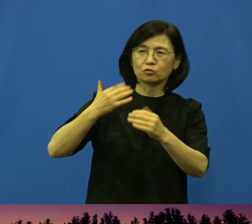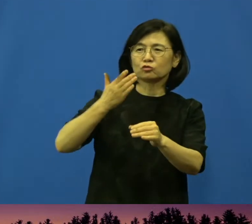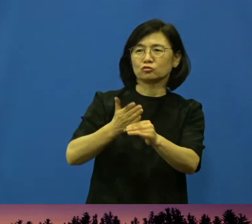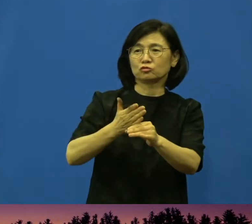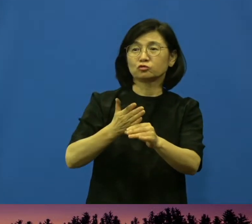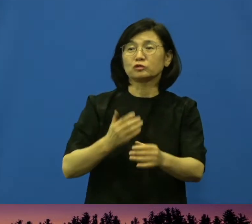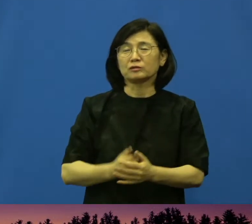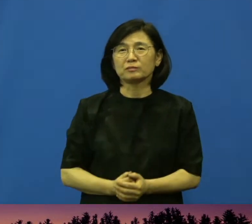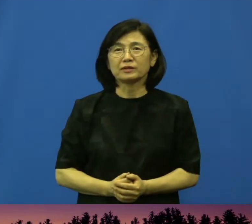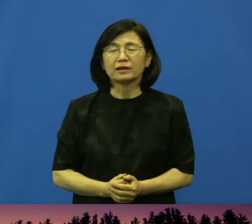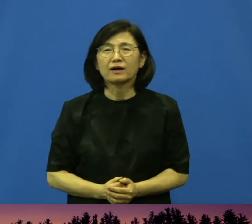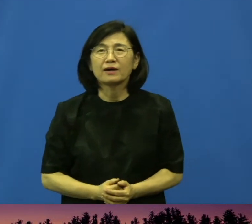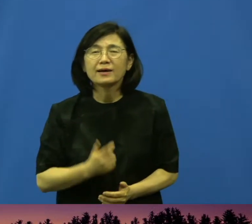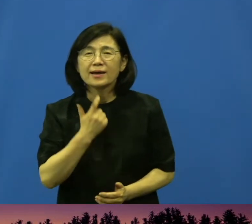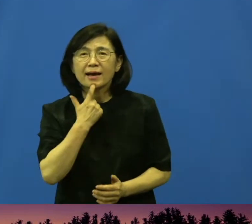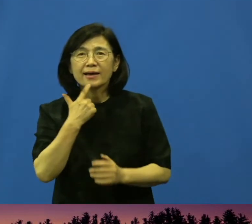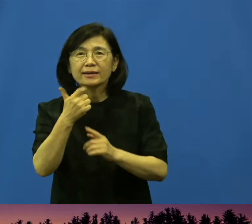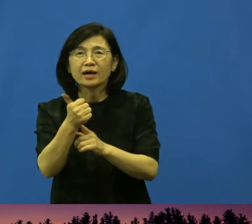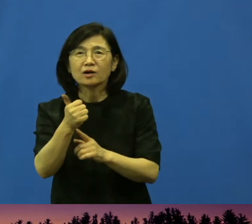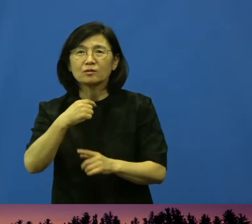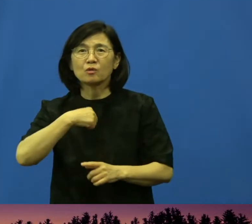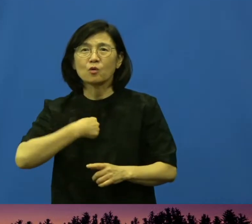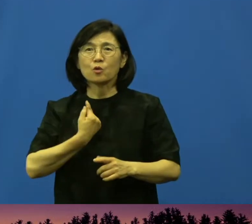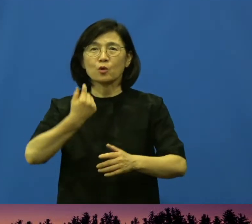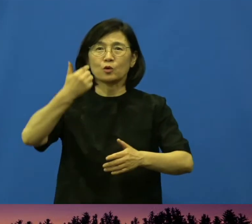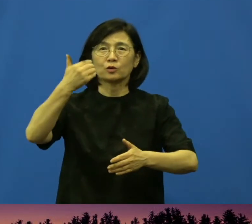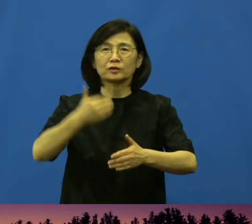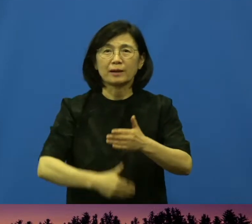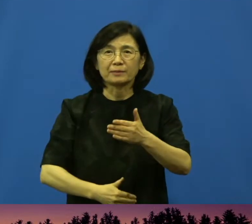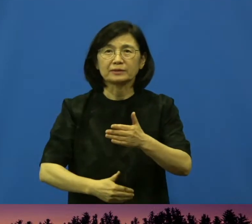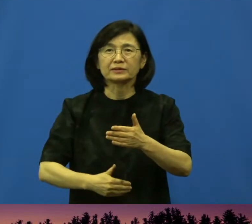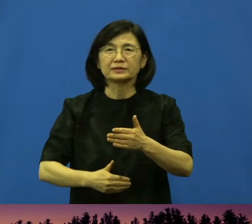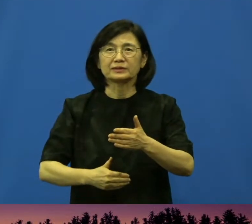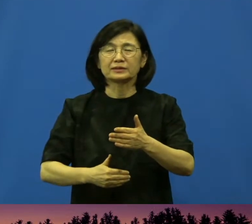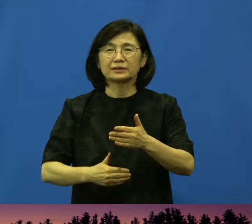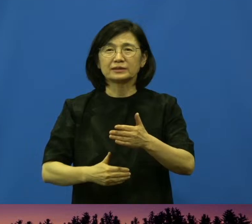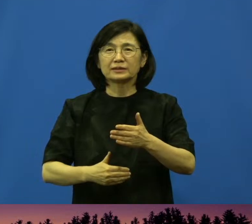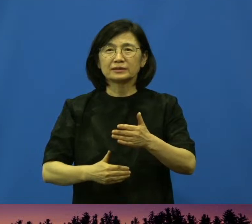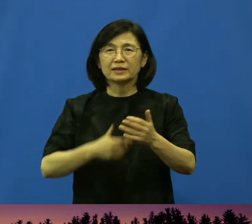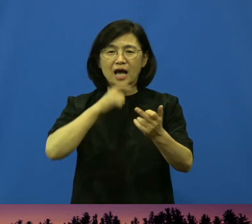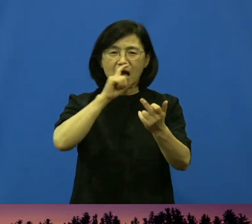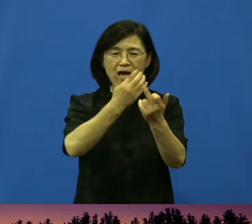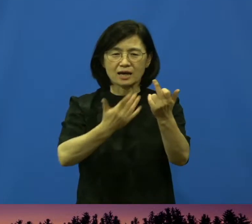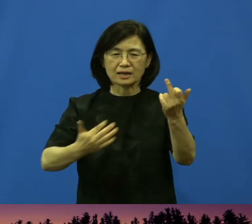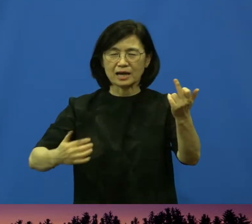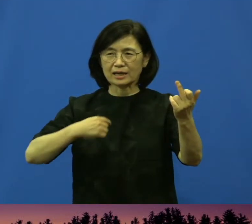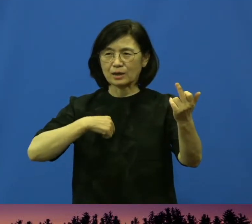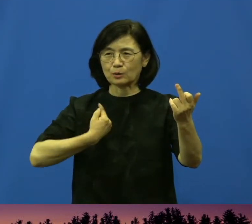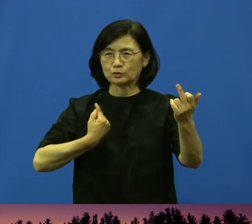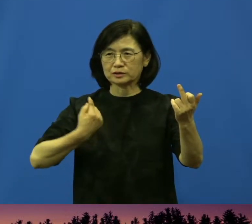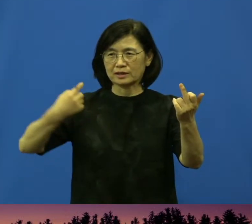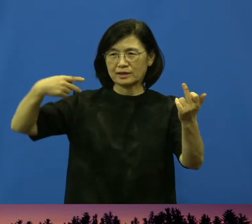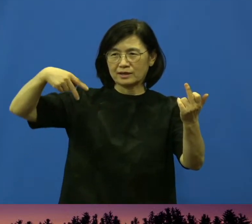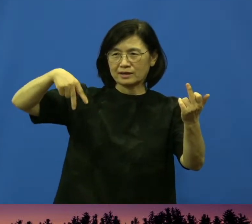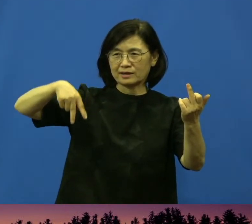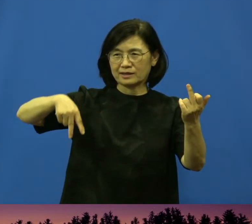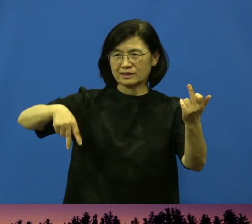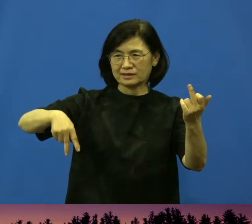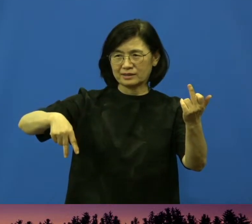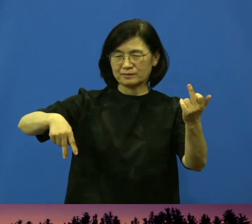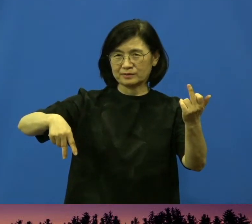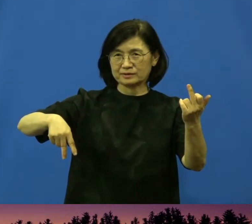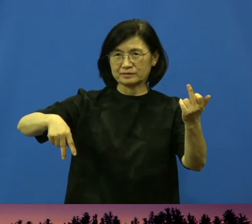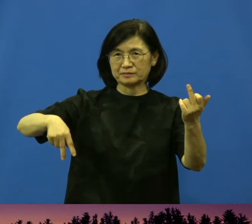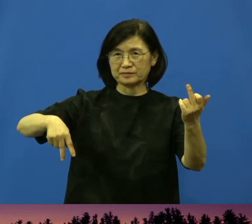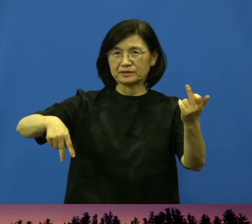자, 24절에 보니까 야곱은 홀로 남았더니, 왜요? 이제 뭐 다 이제